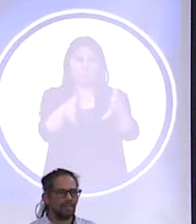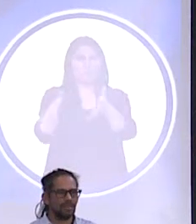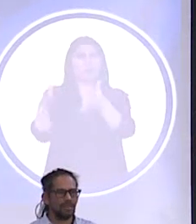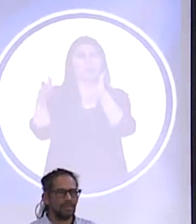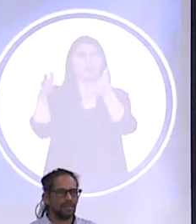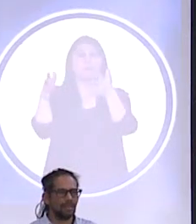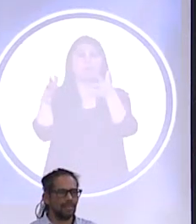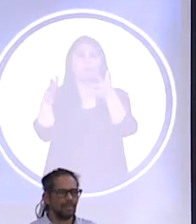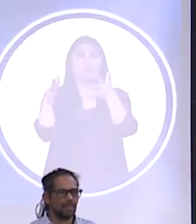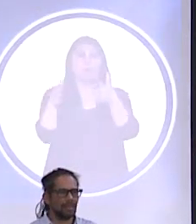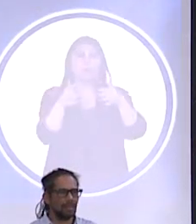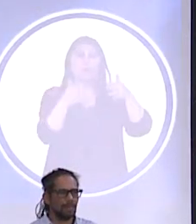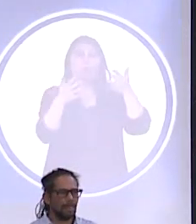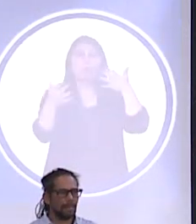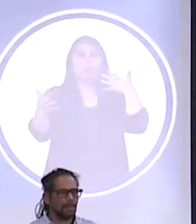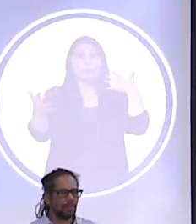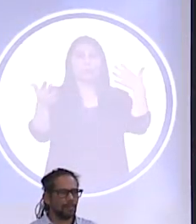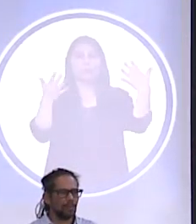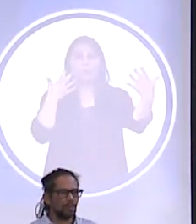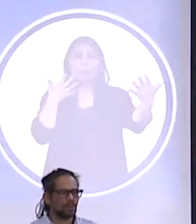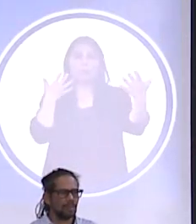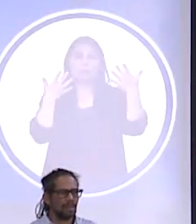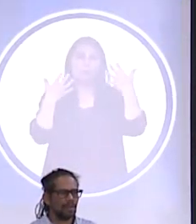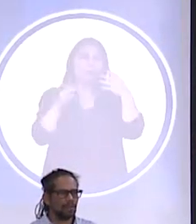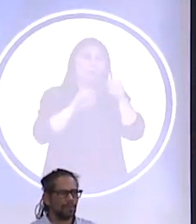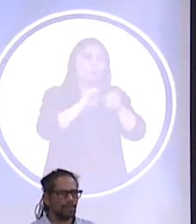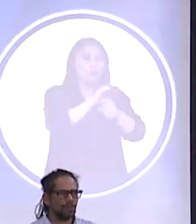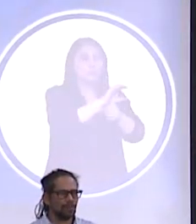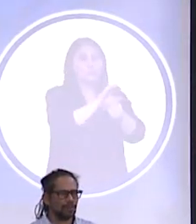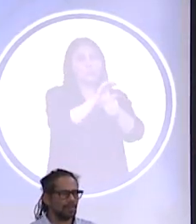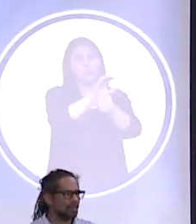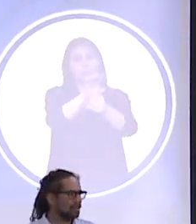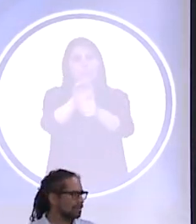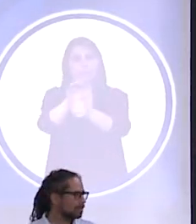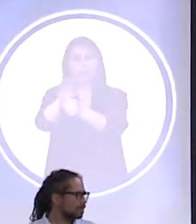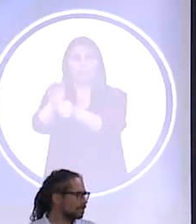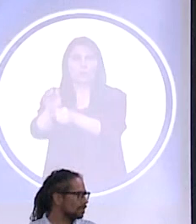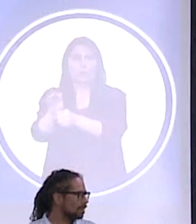señor unos ojos